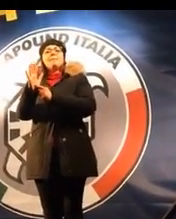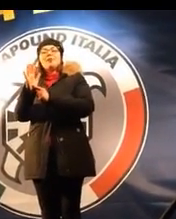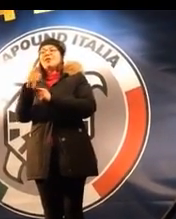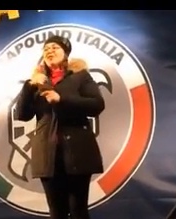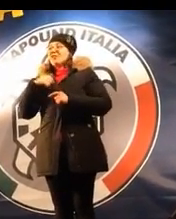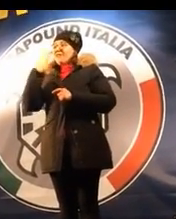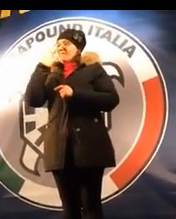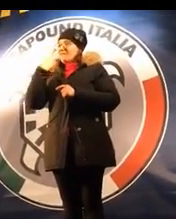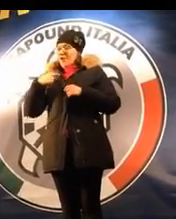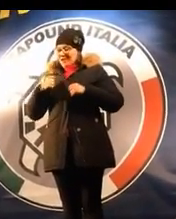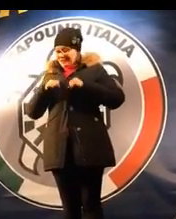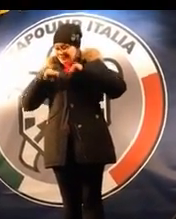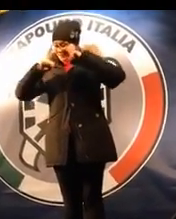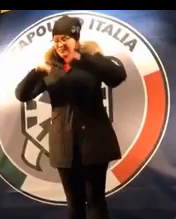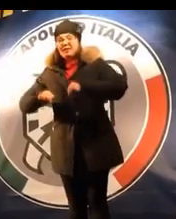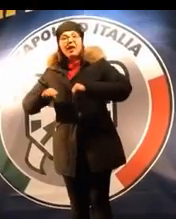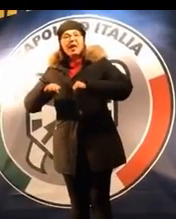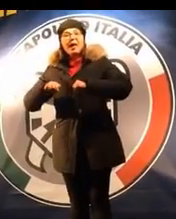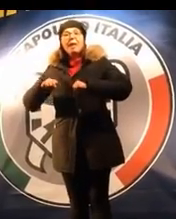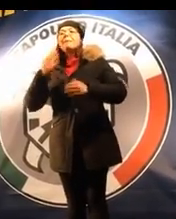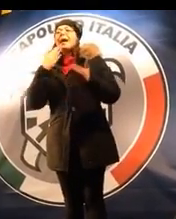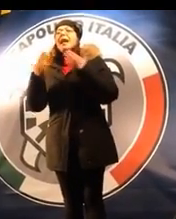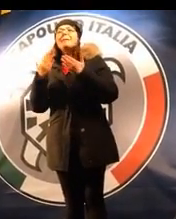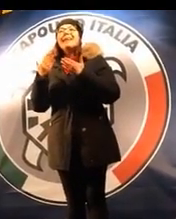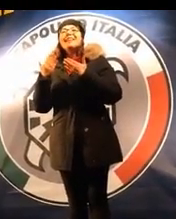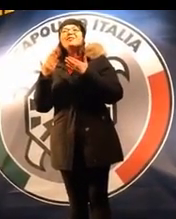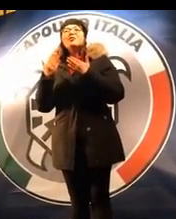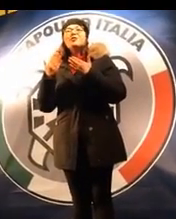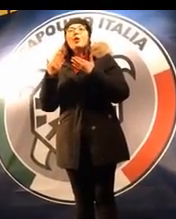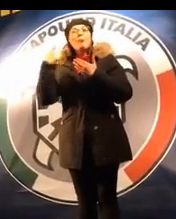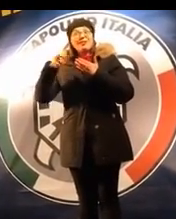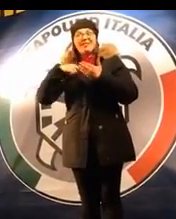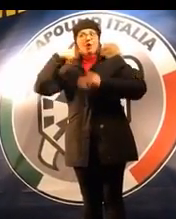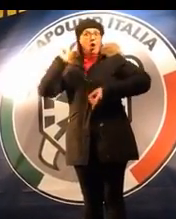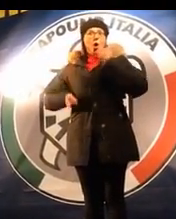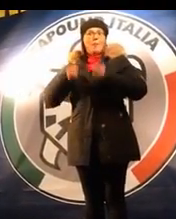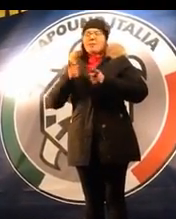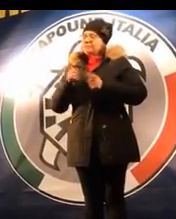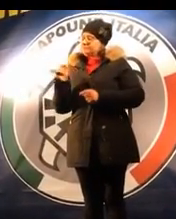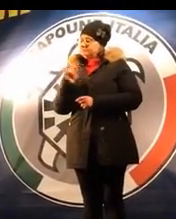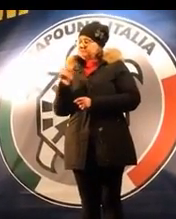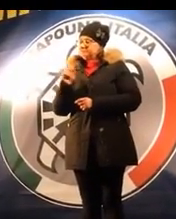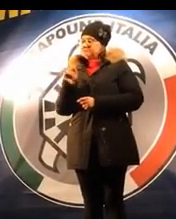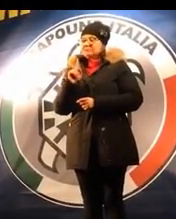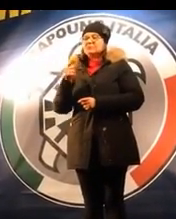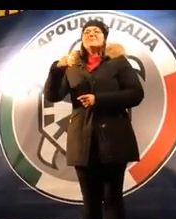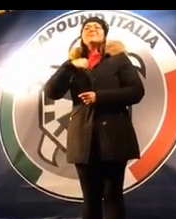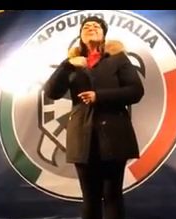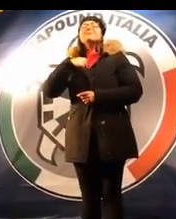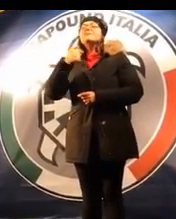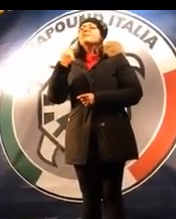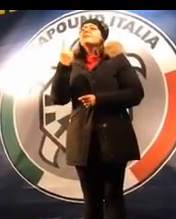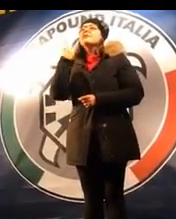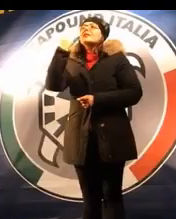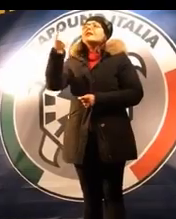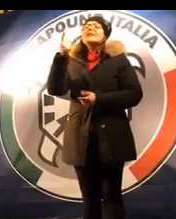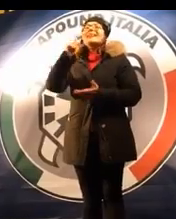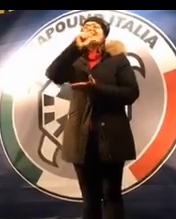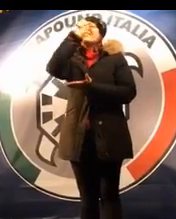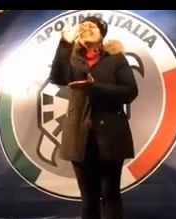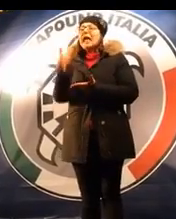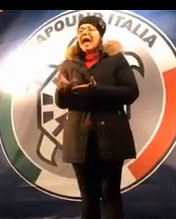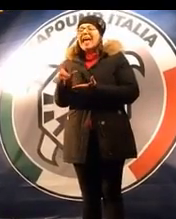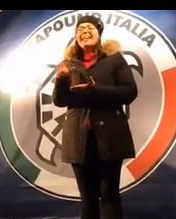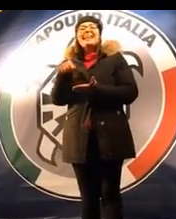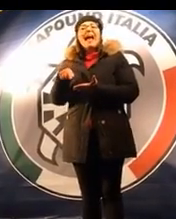sia la possibilità di governare, lo sapete benissimo. Il nostro programma politico, la nostra visione dello Stato e della Nazione non è stata